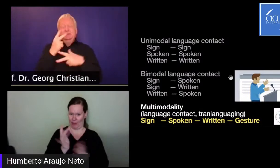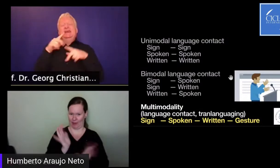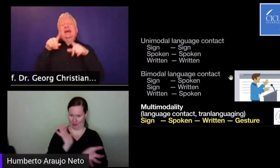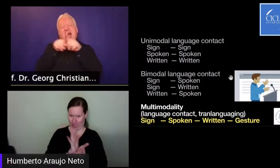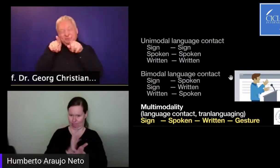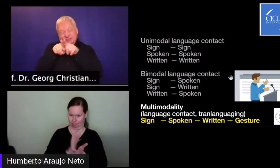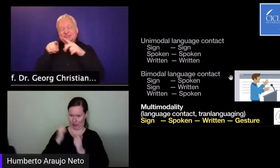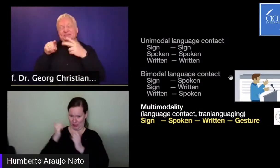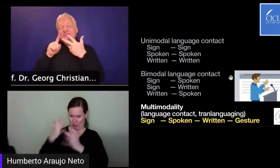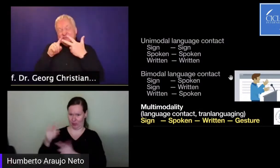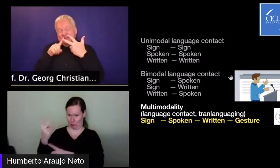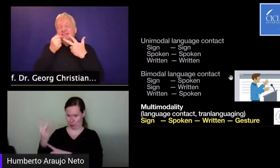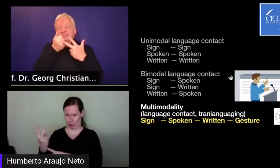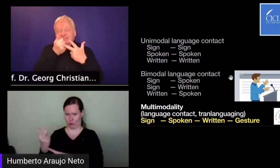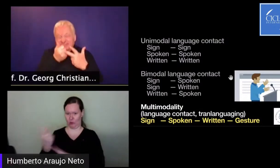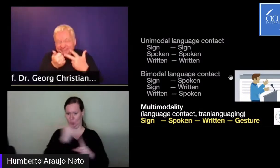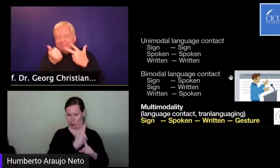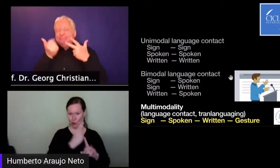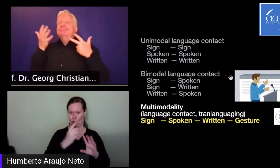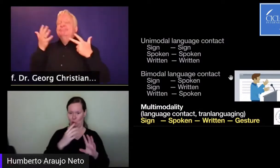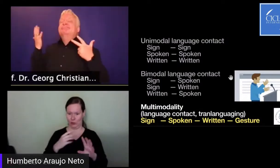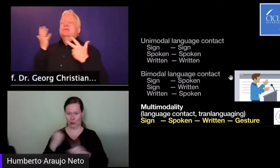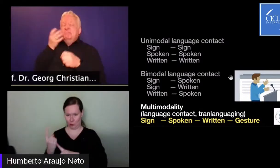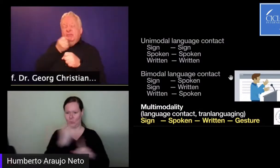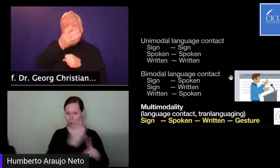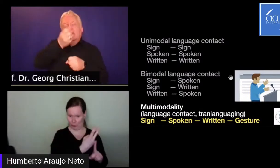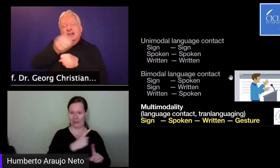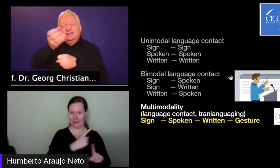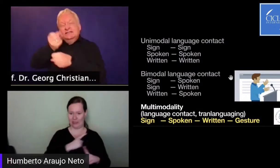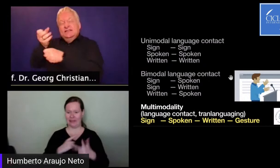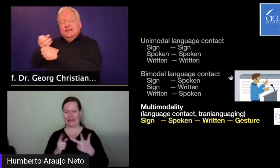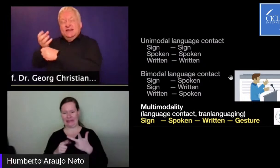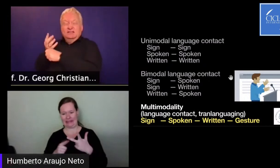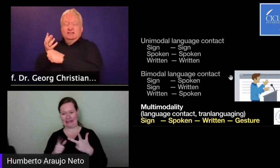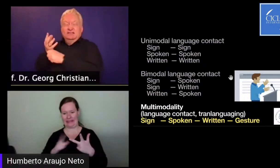aí que vocês estão vendo, que é uma categoria multimodal.